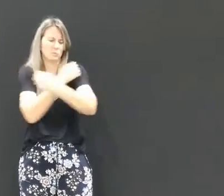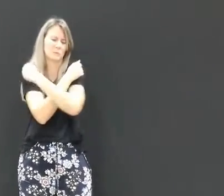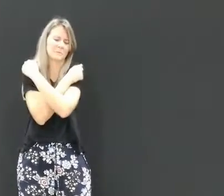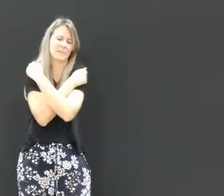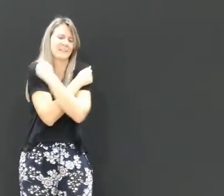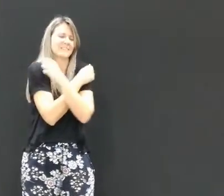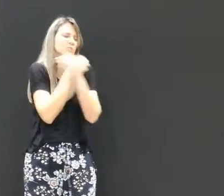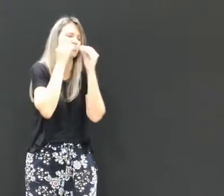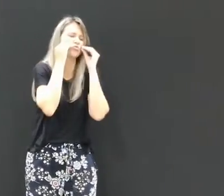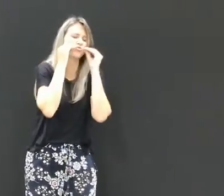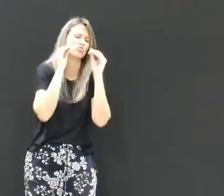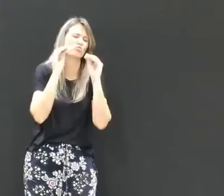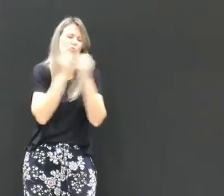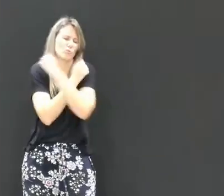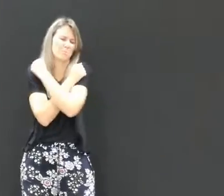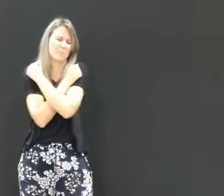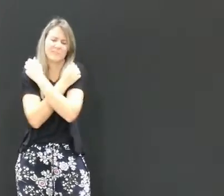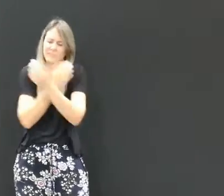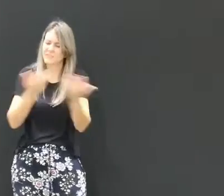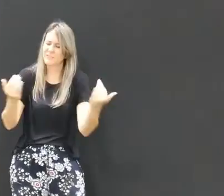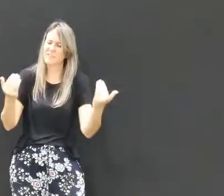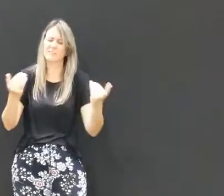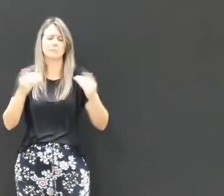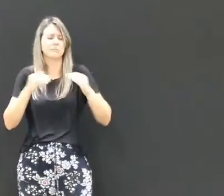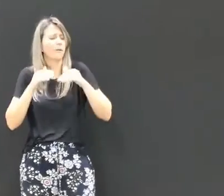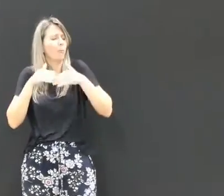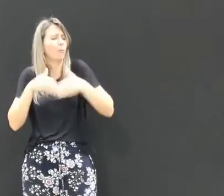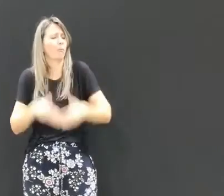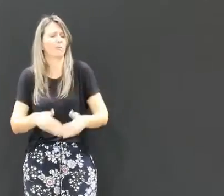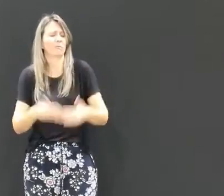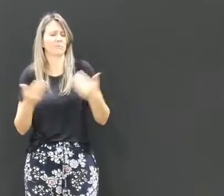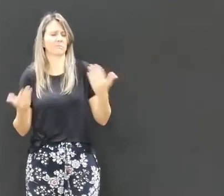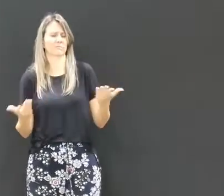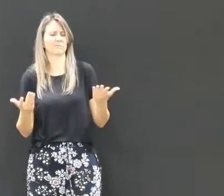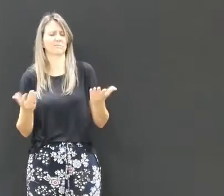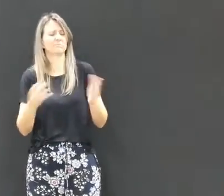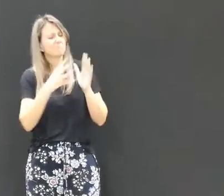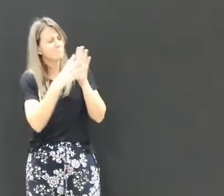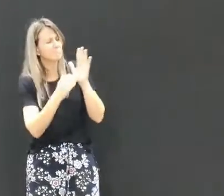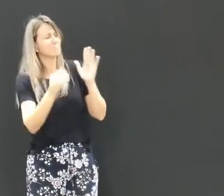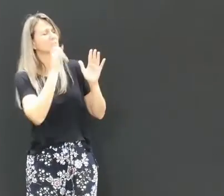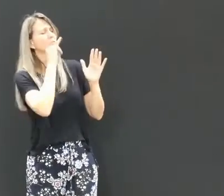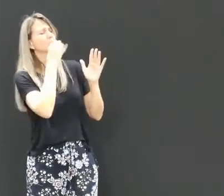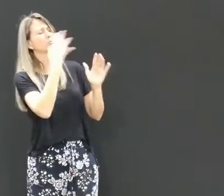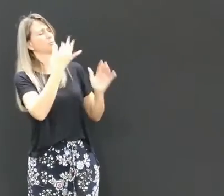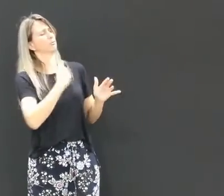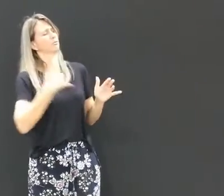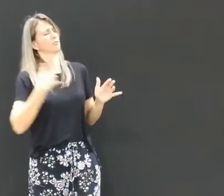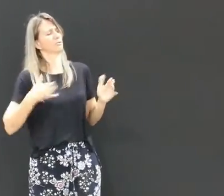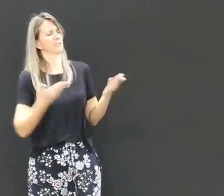de amor, de carinho, de afeto. uma história, Senhor, de humildade que